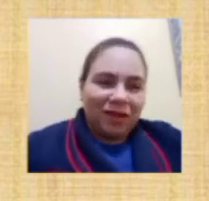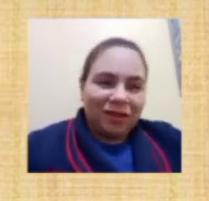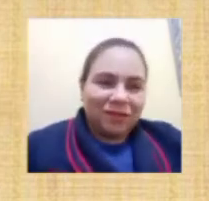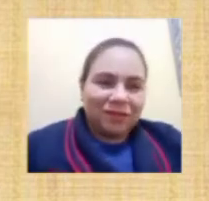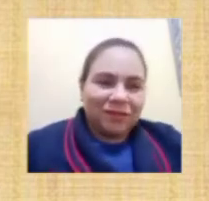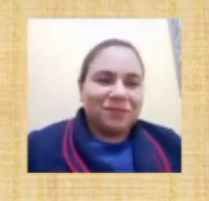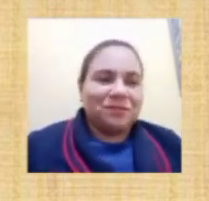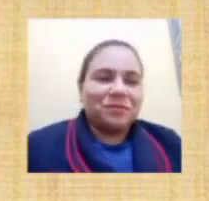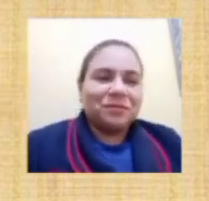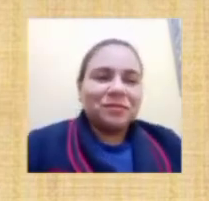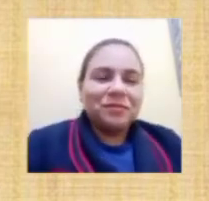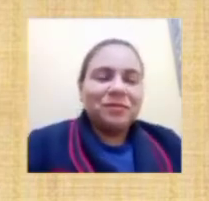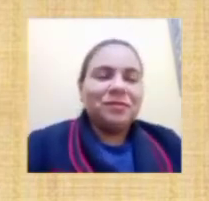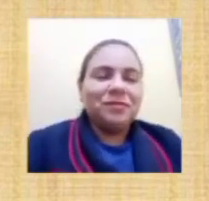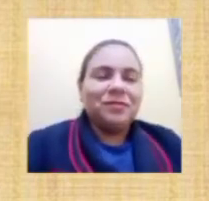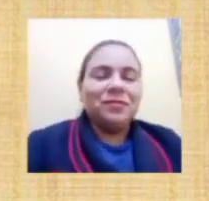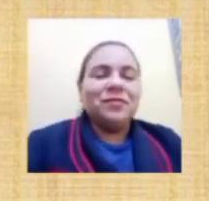é